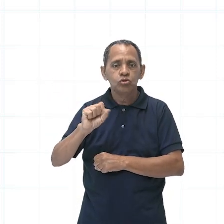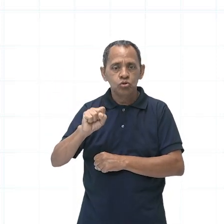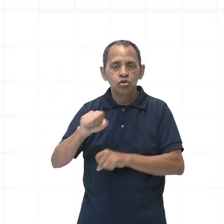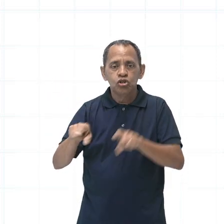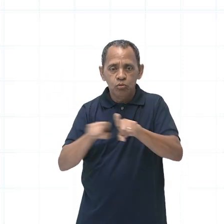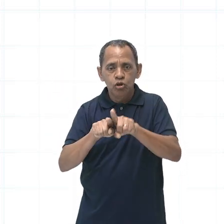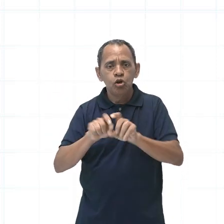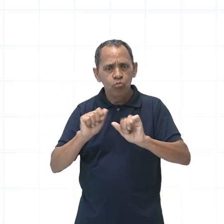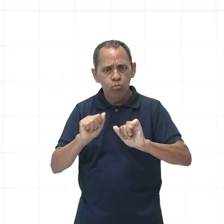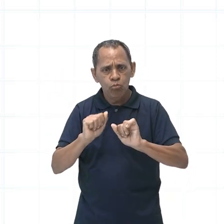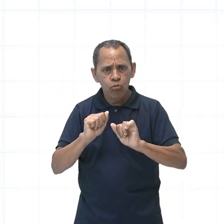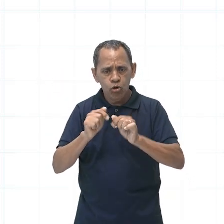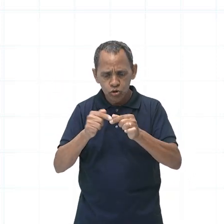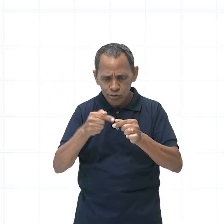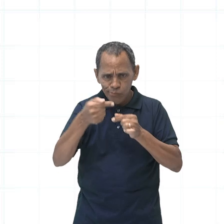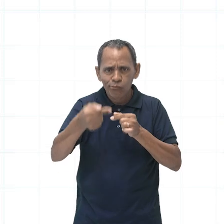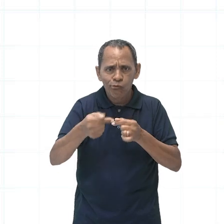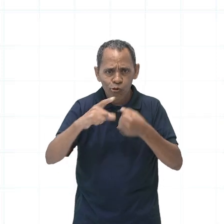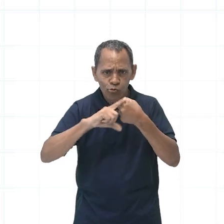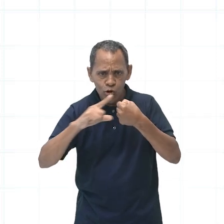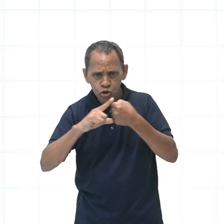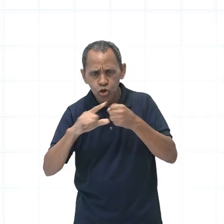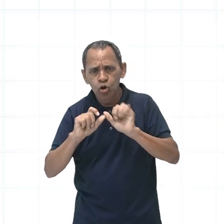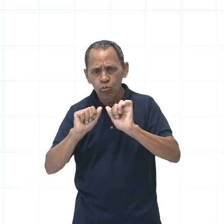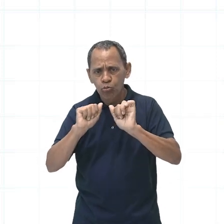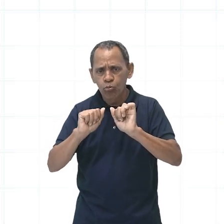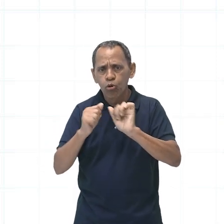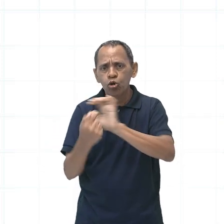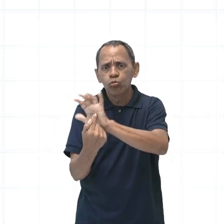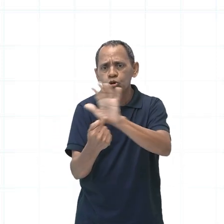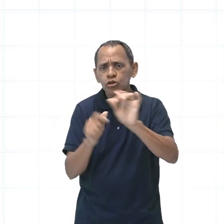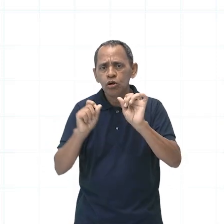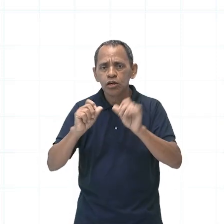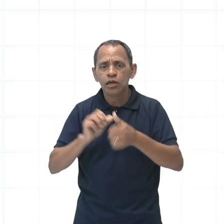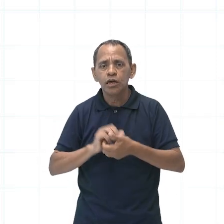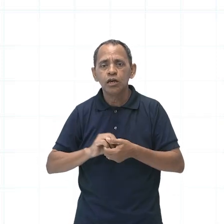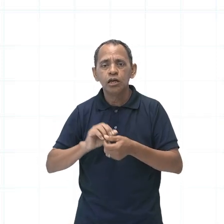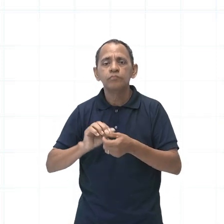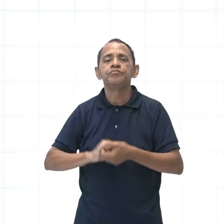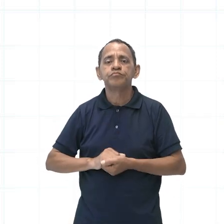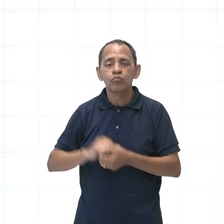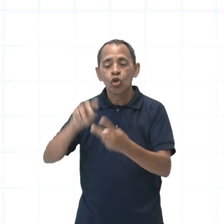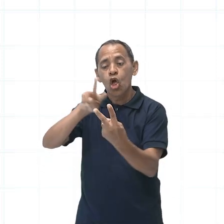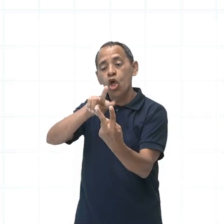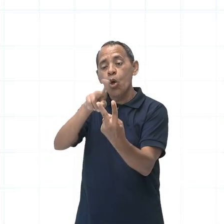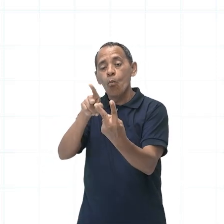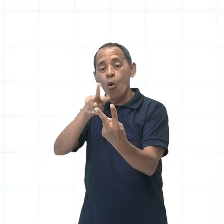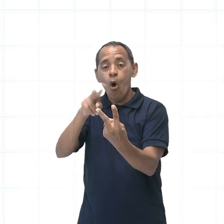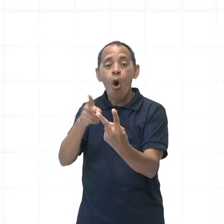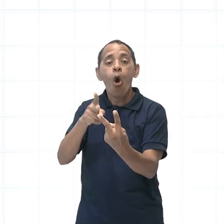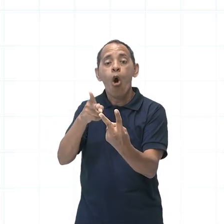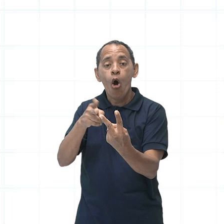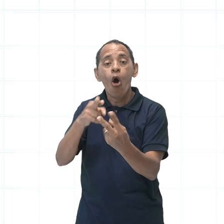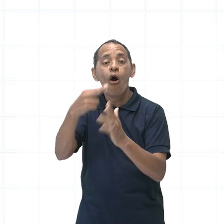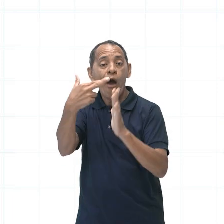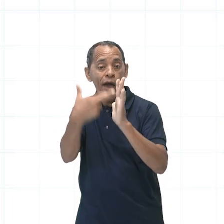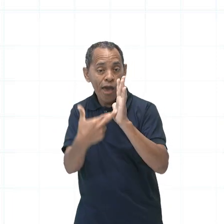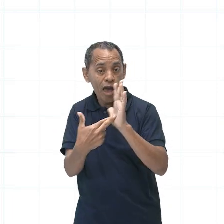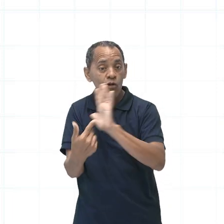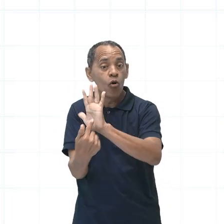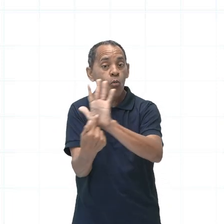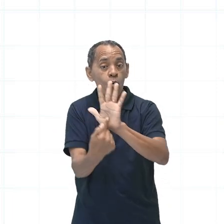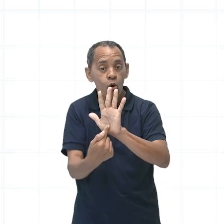devem descrever, na verdade, hipóteses em que a regra, né, que foi descrita naquele